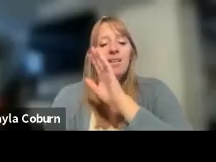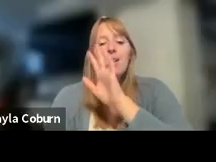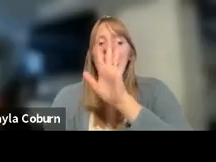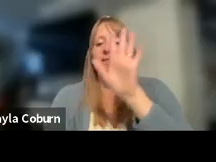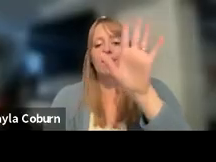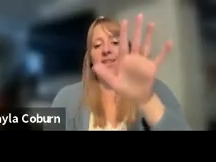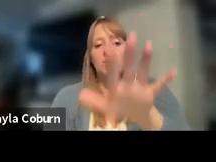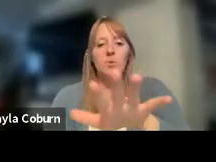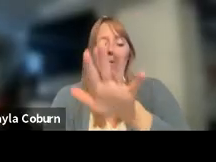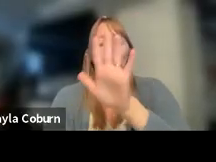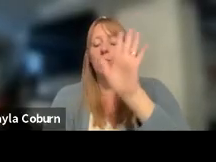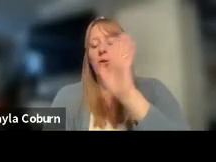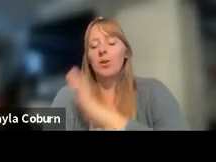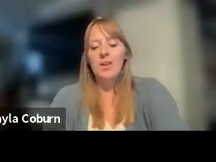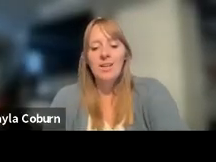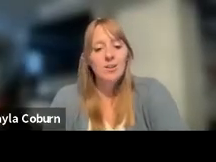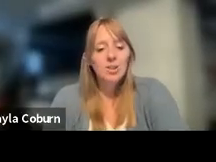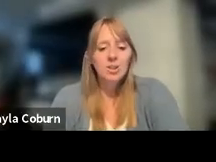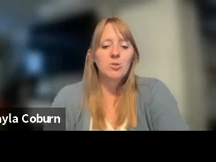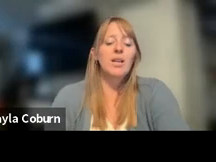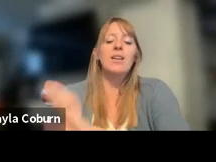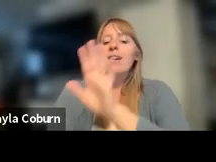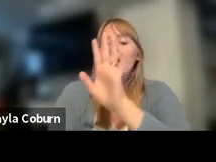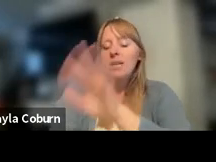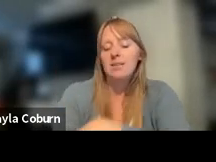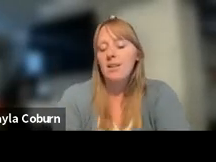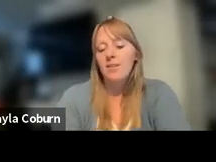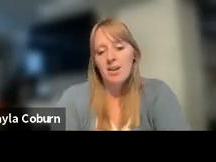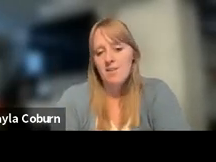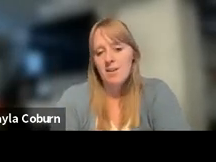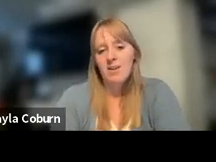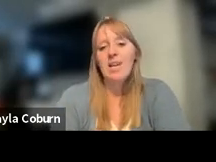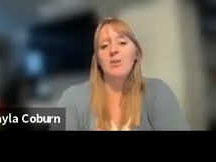But still, this would be more for younger children, and it's